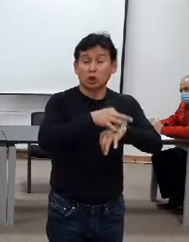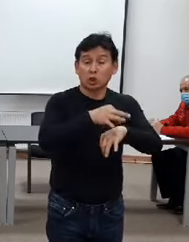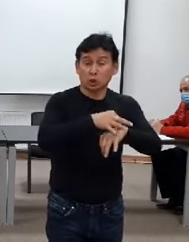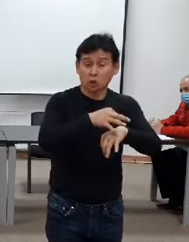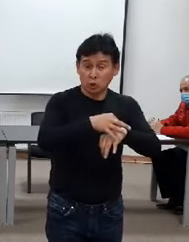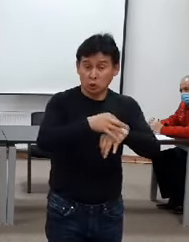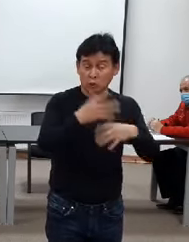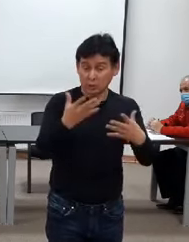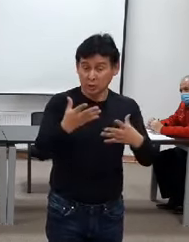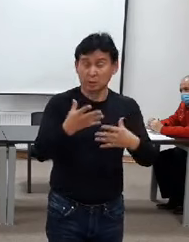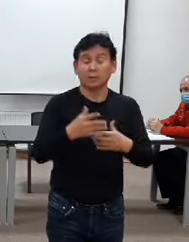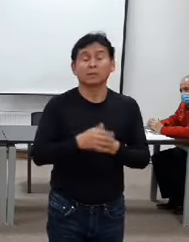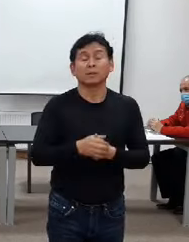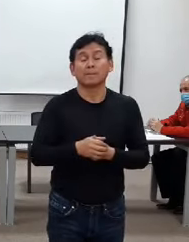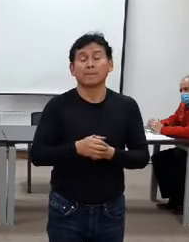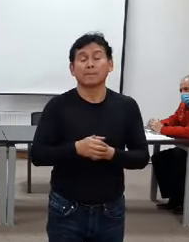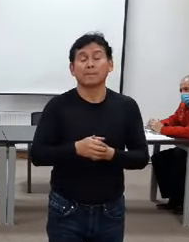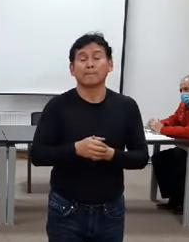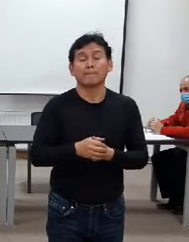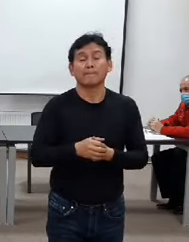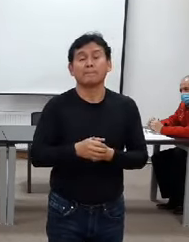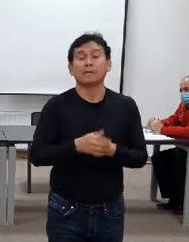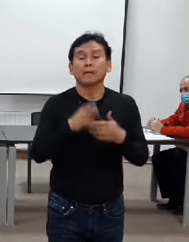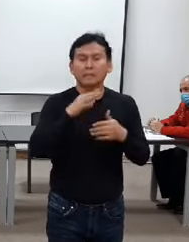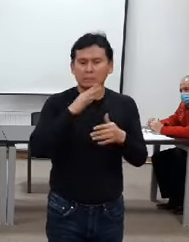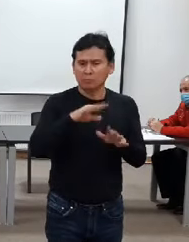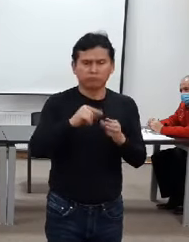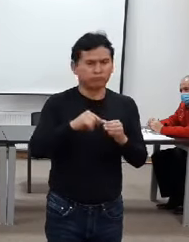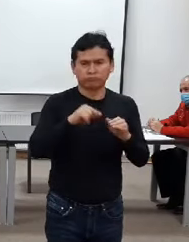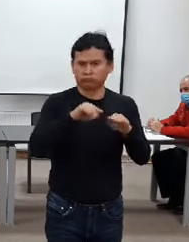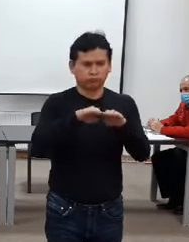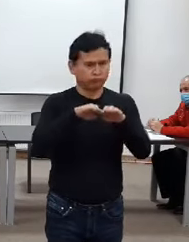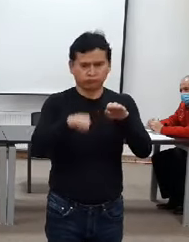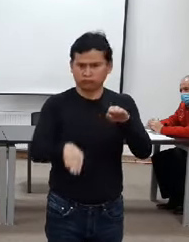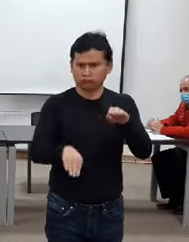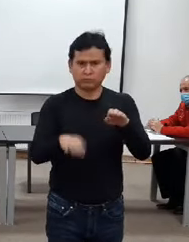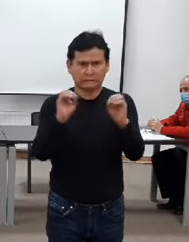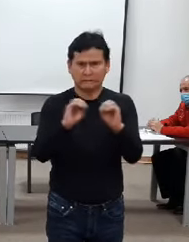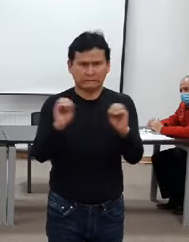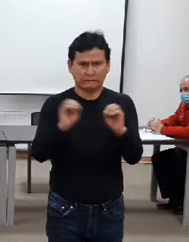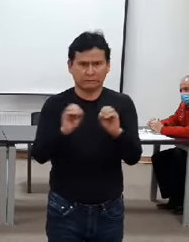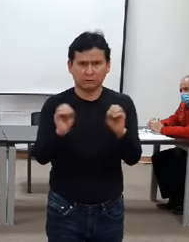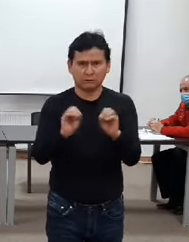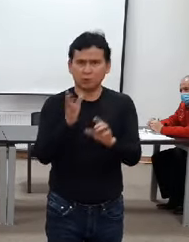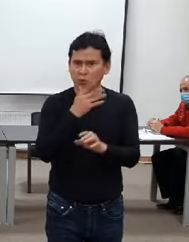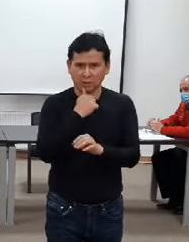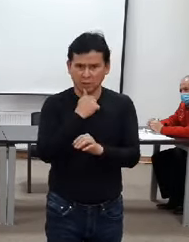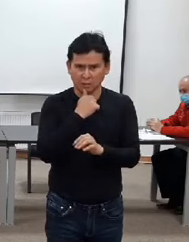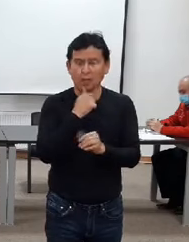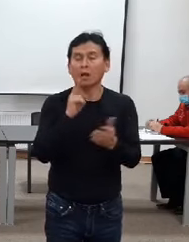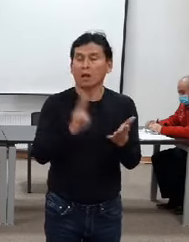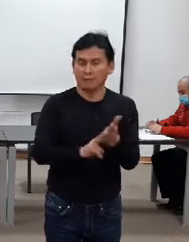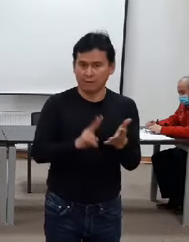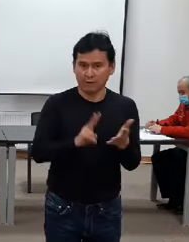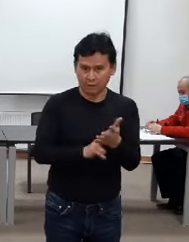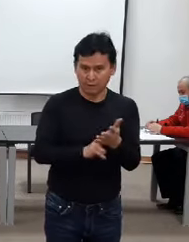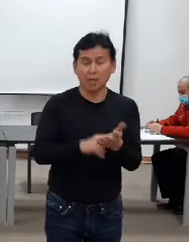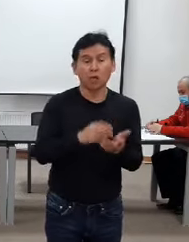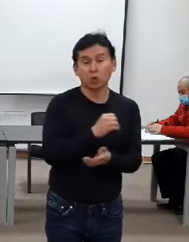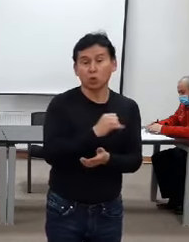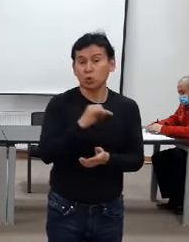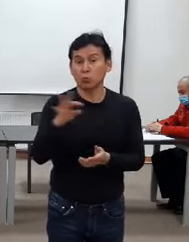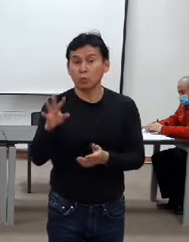infecciones respiratorias agudas, que están por el suelo, que casi no existen, que casi no están presentes. La verdad es que la